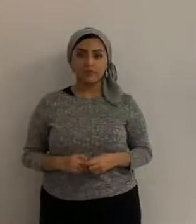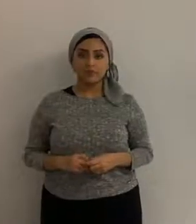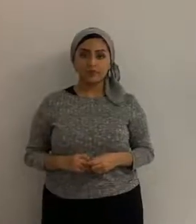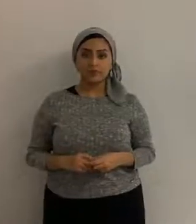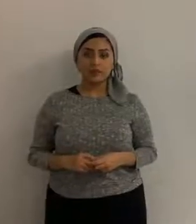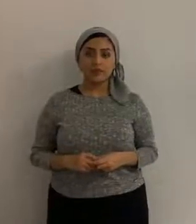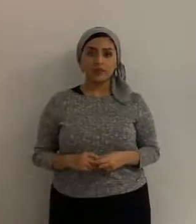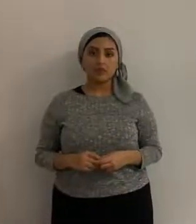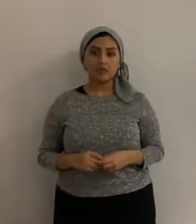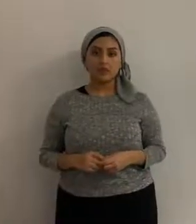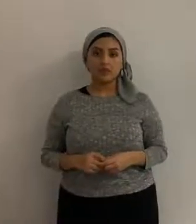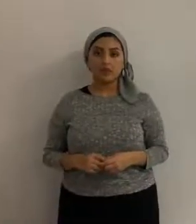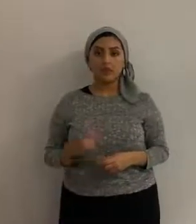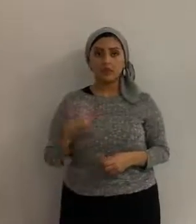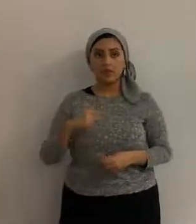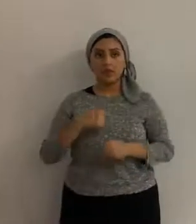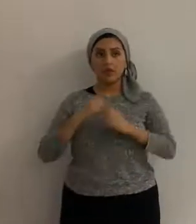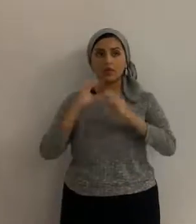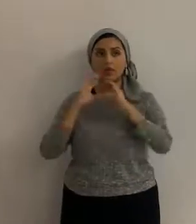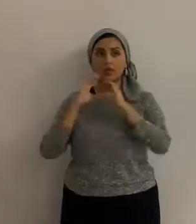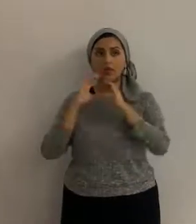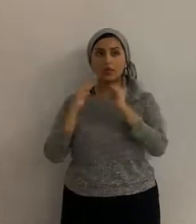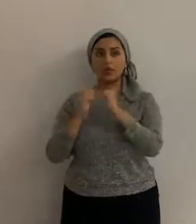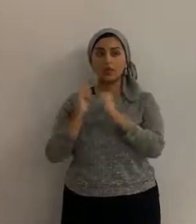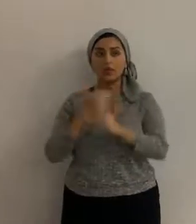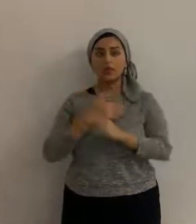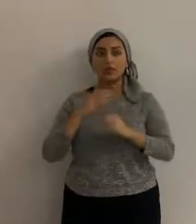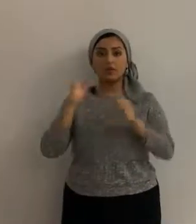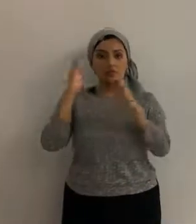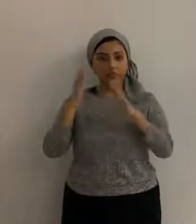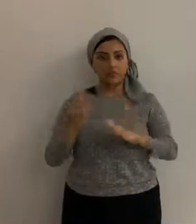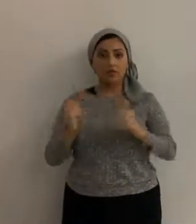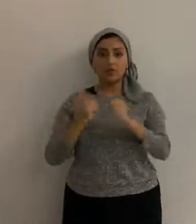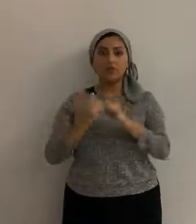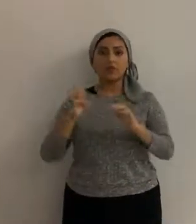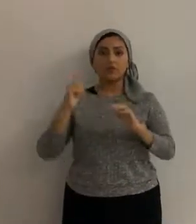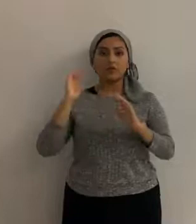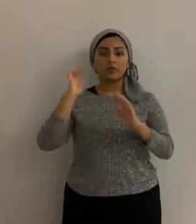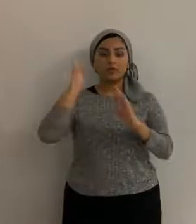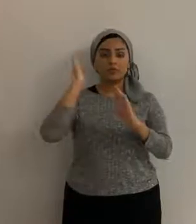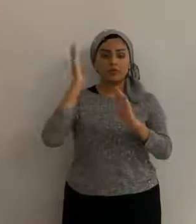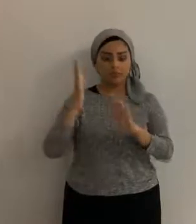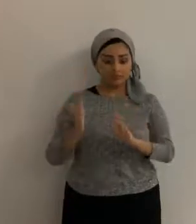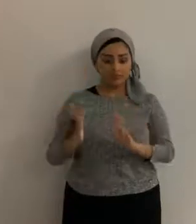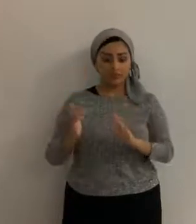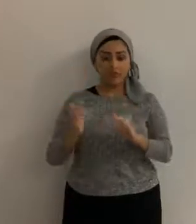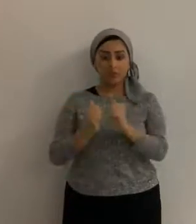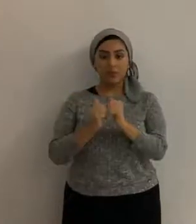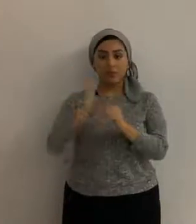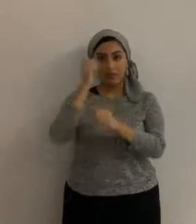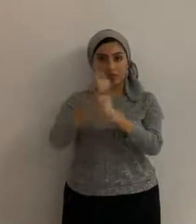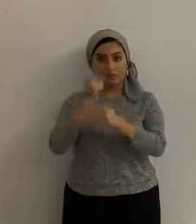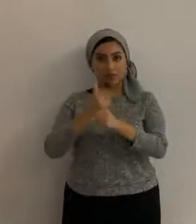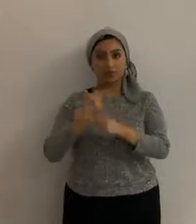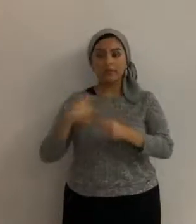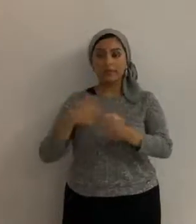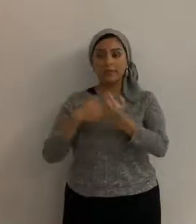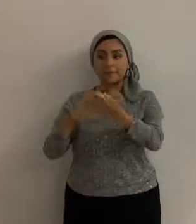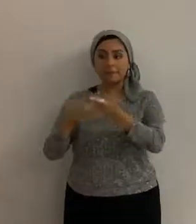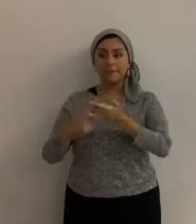platicándolo con nuestro amado Roy, con los ancianos, con los ajín, yo les comentaba,